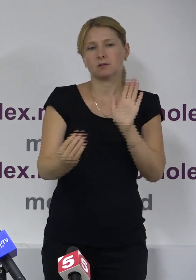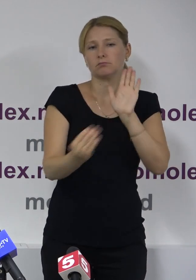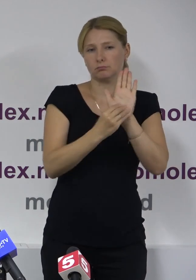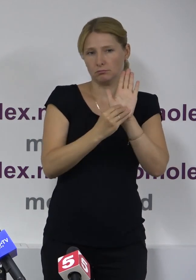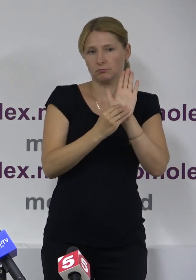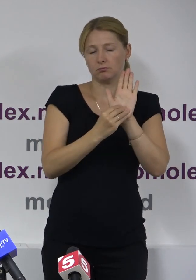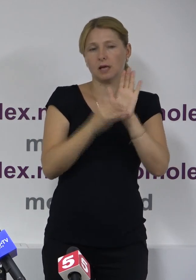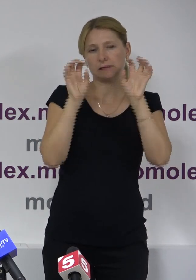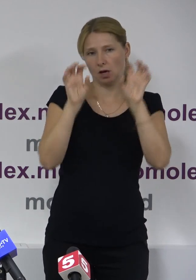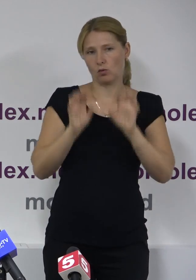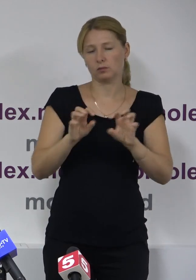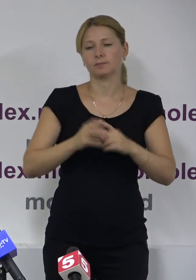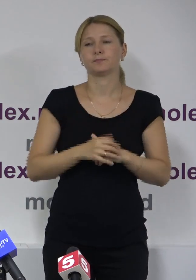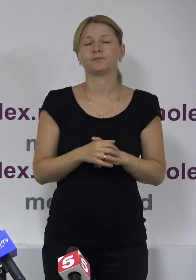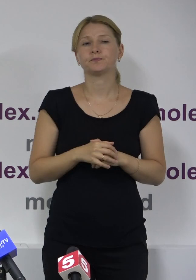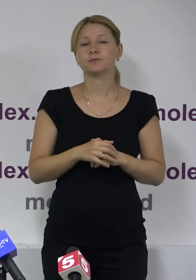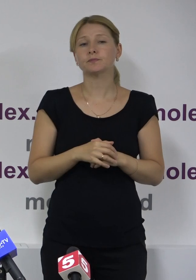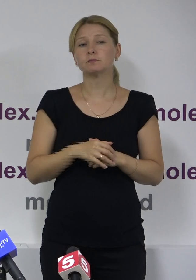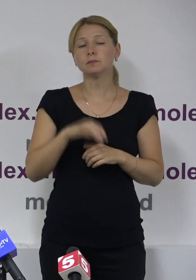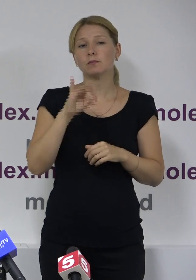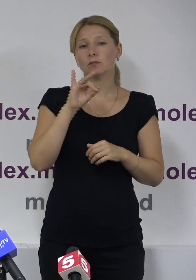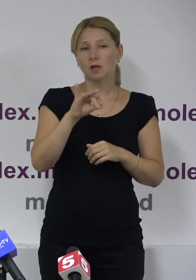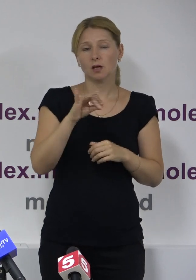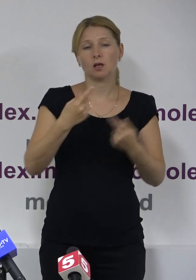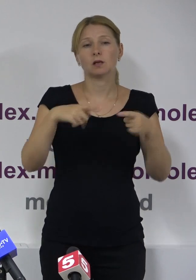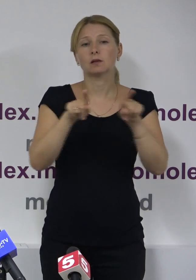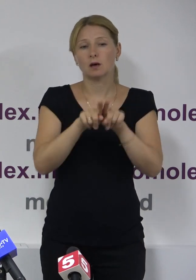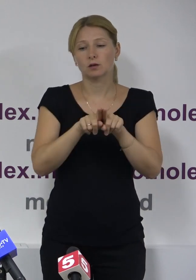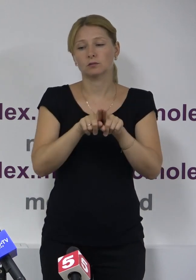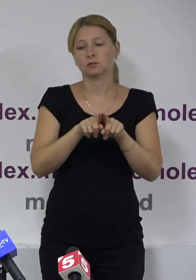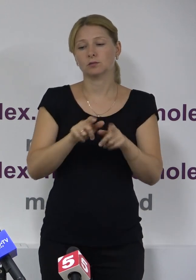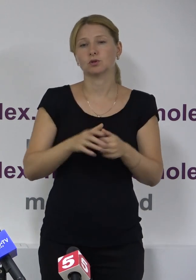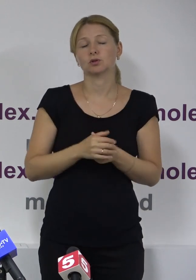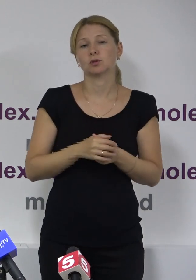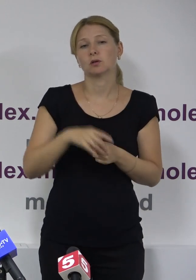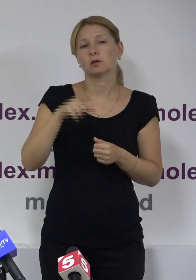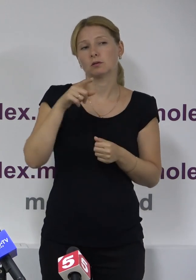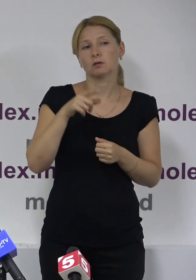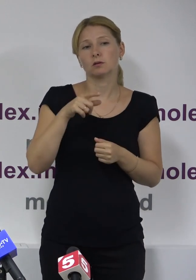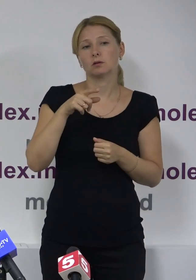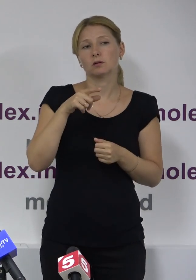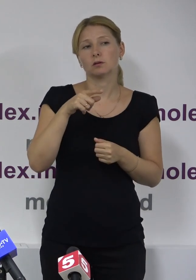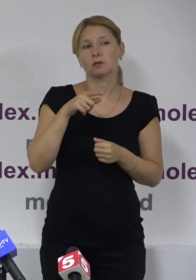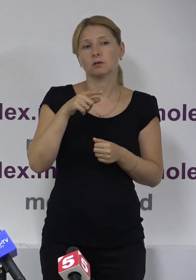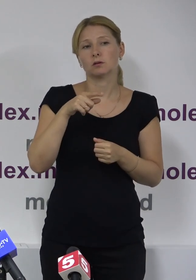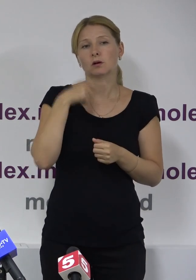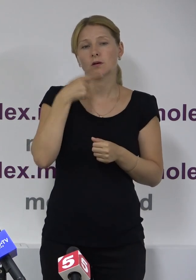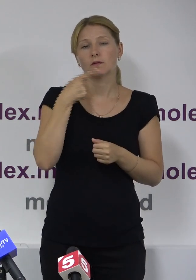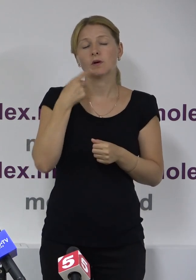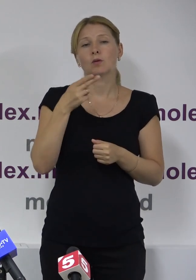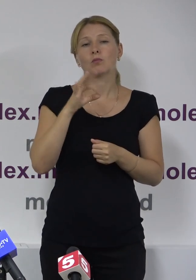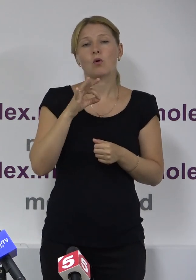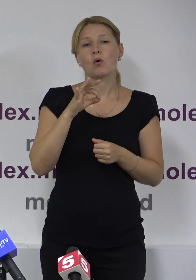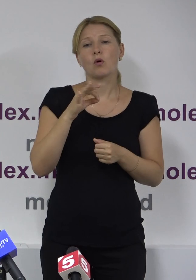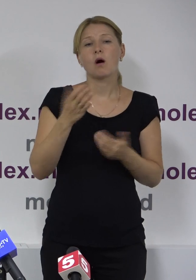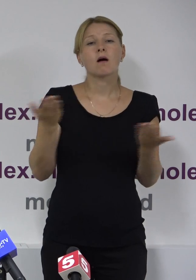cadrul legal. Și de asemenea, vorbim inclusiv despre